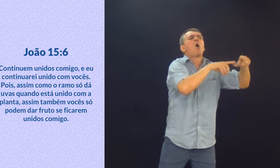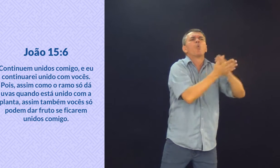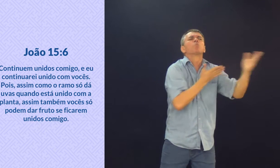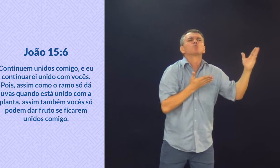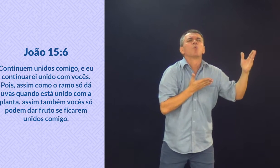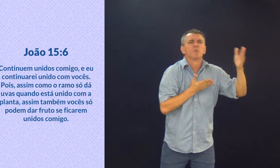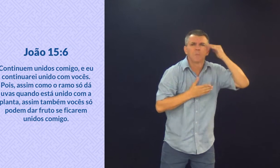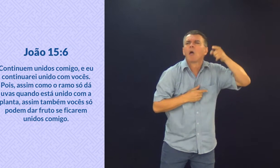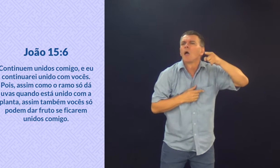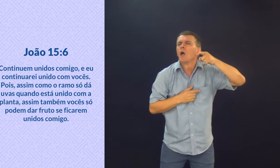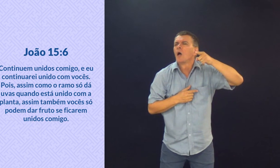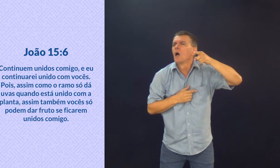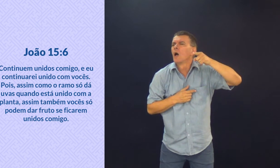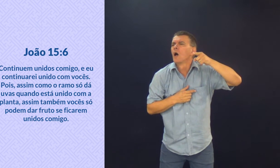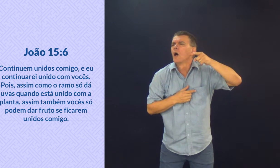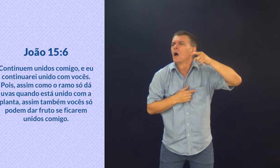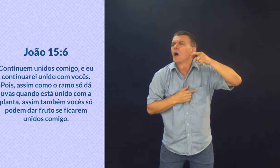se sabe